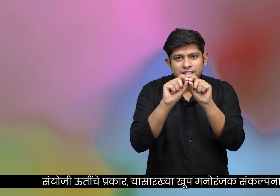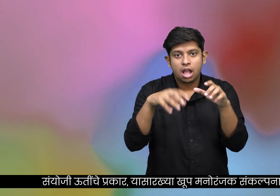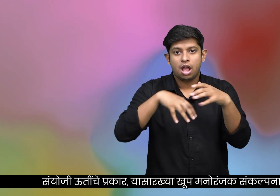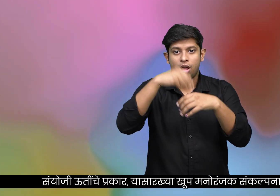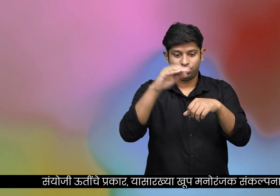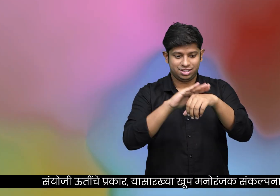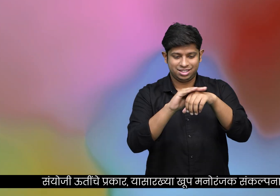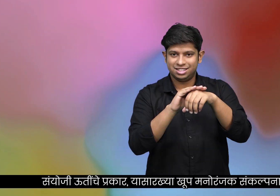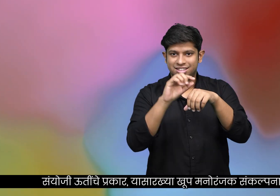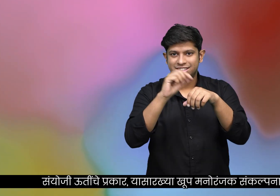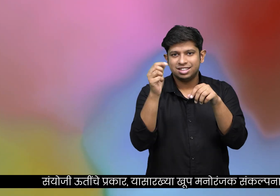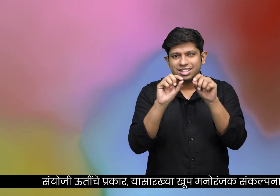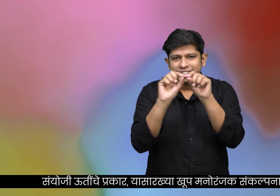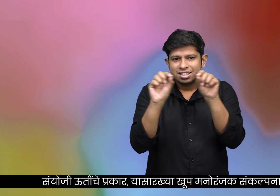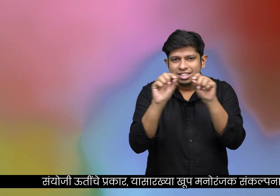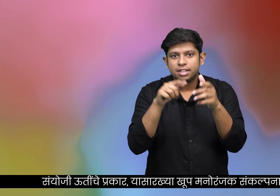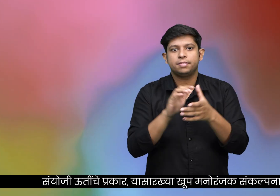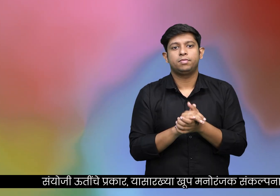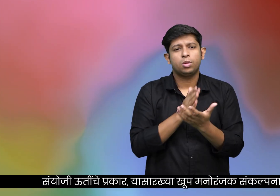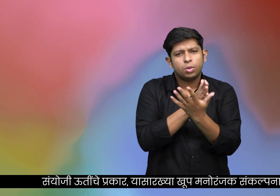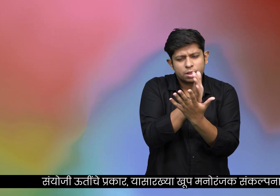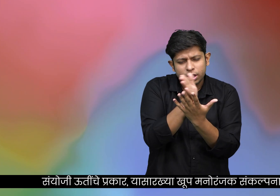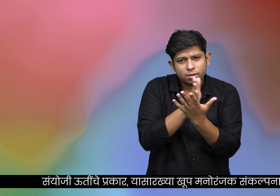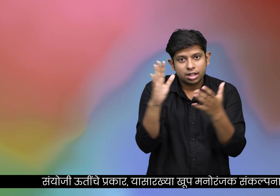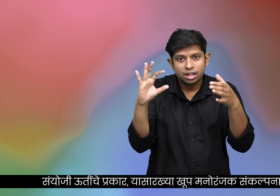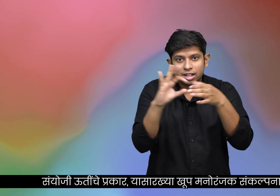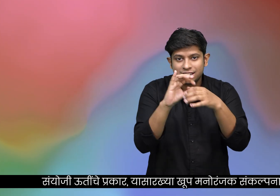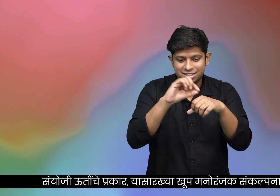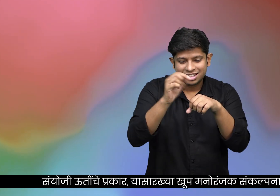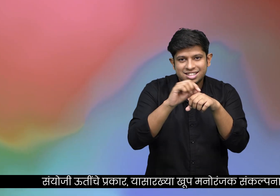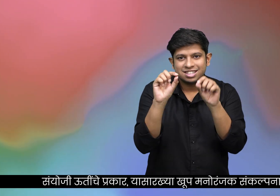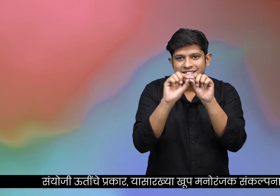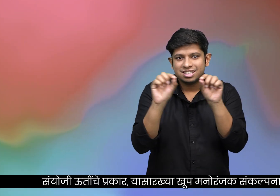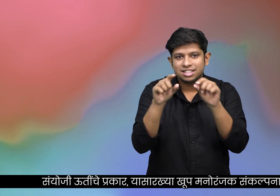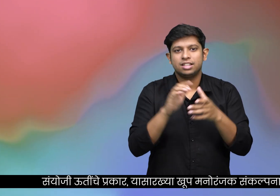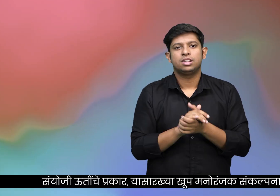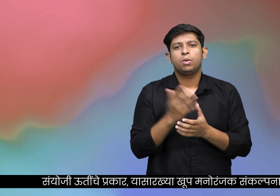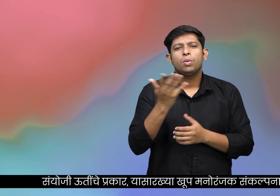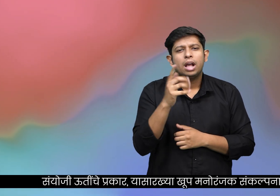संयोजी ऊतींचे प्रकार यासारख्या खूप मनोरंजक संकल्पना पाहिलेली आहेत,